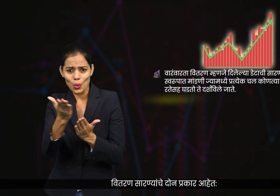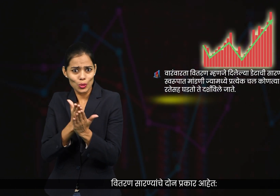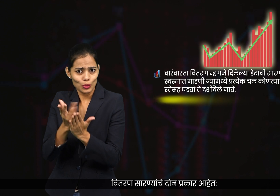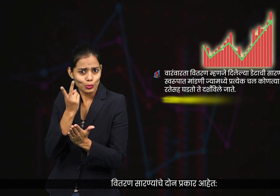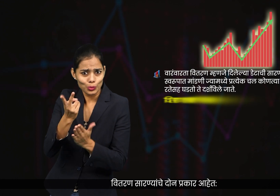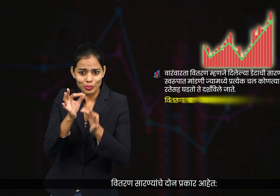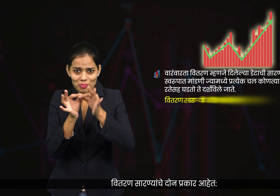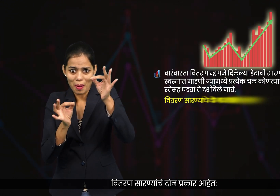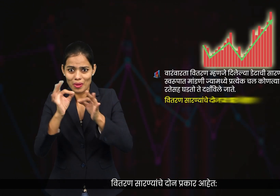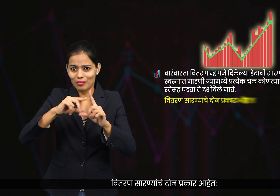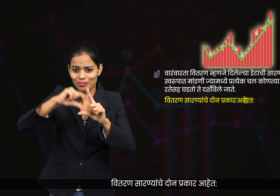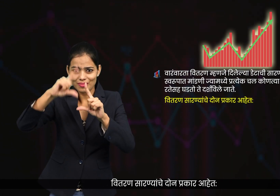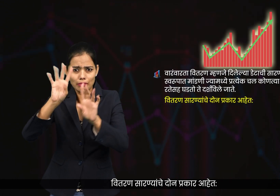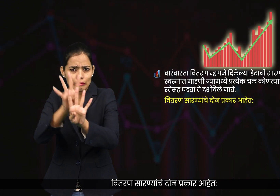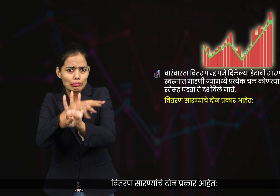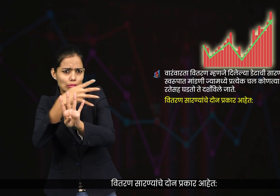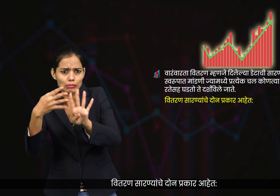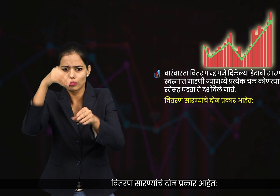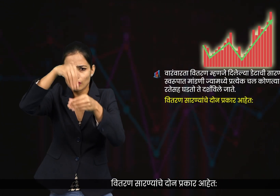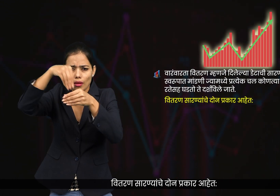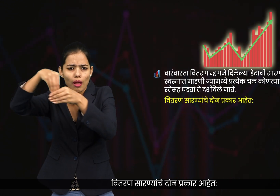वितरण सारण्यांचे दोन प्रकार आहेत।